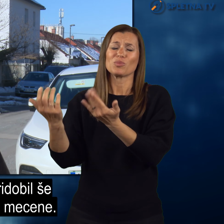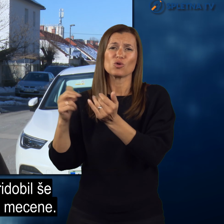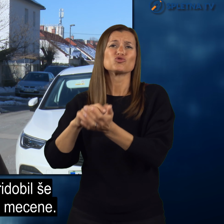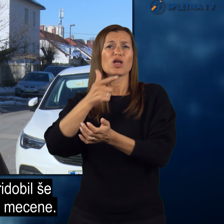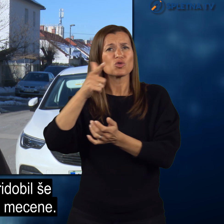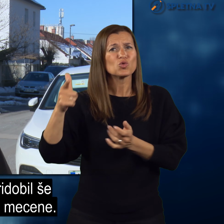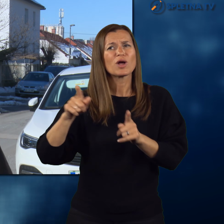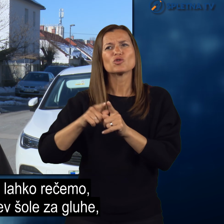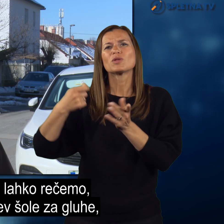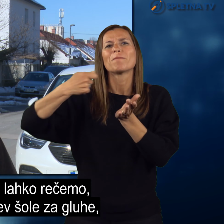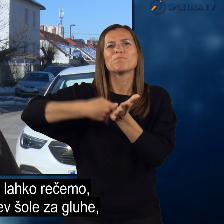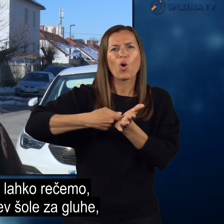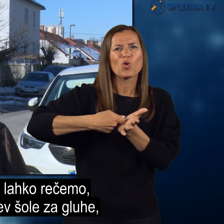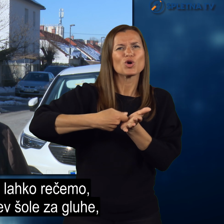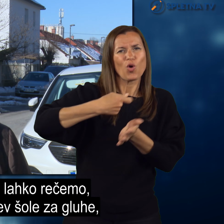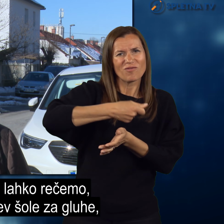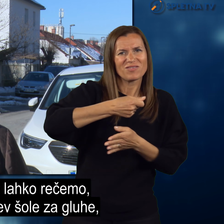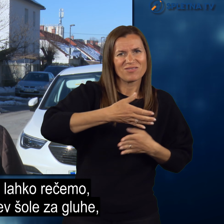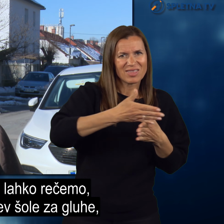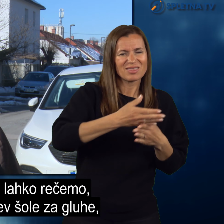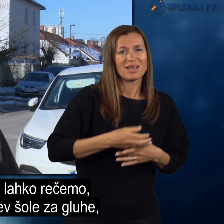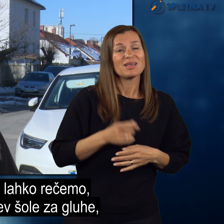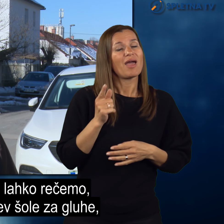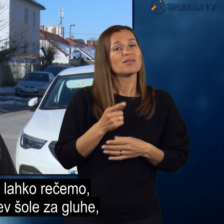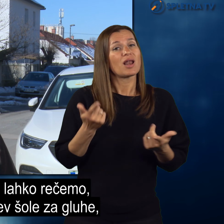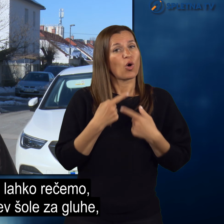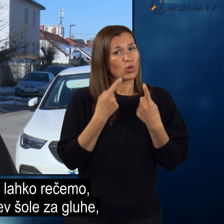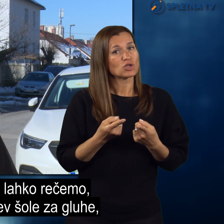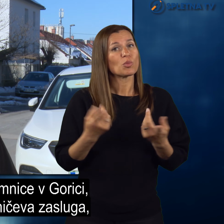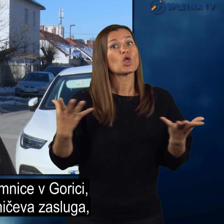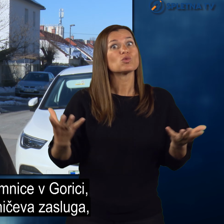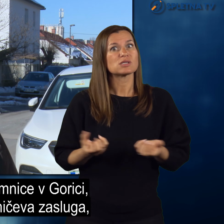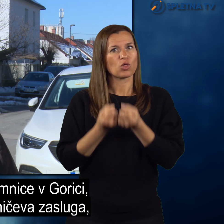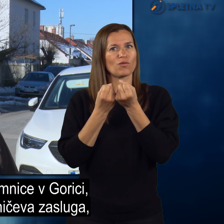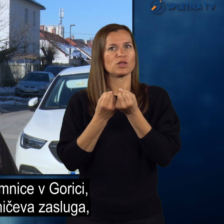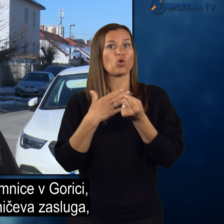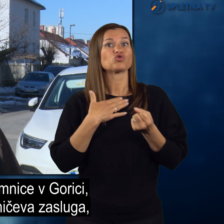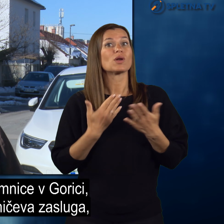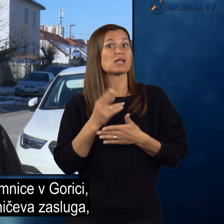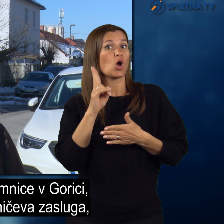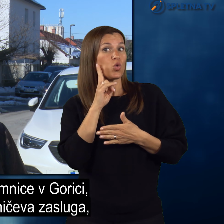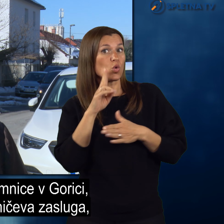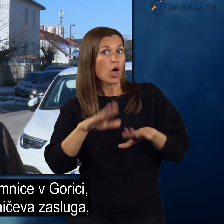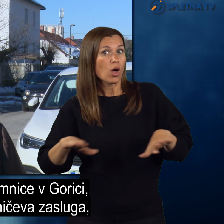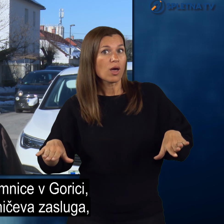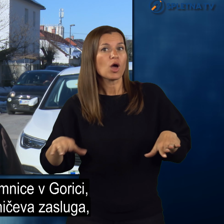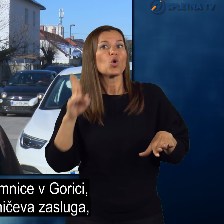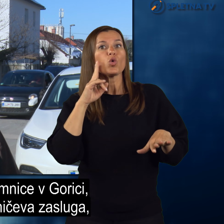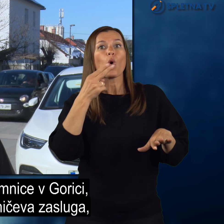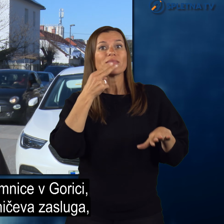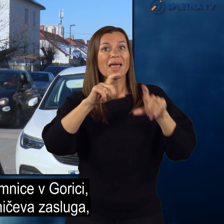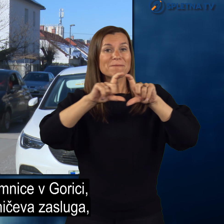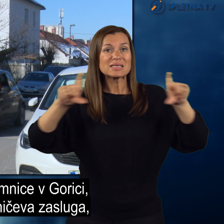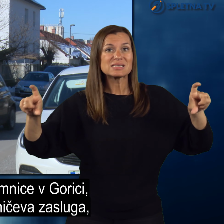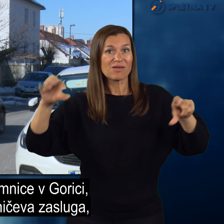in mecene, in mirne duše lahko rečemo, da je ustanovitev šole za gluhe, torej gluhonemnice v Gorici,